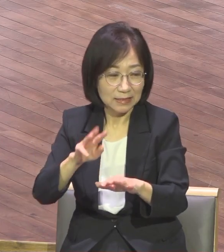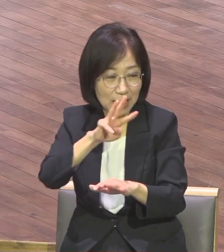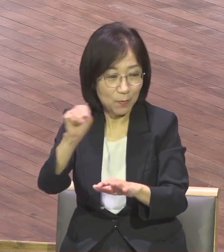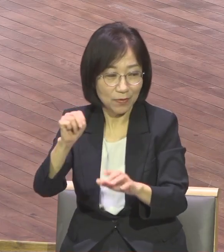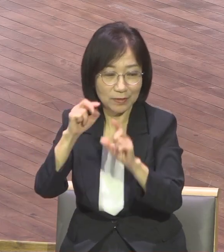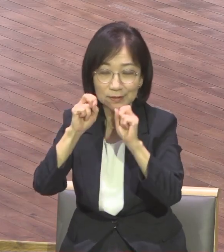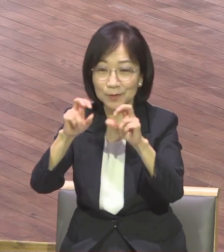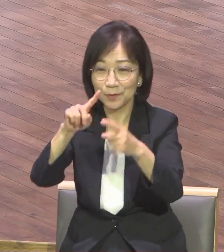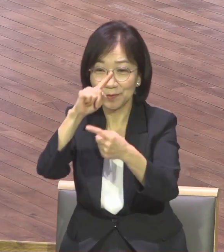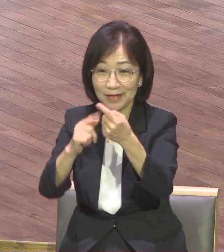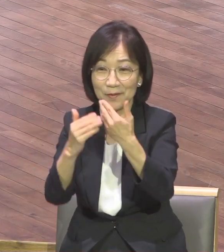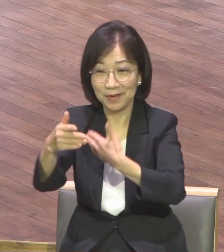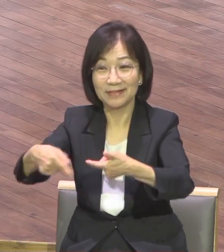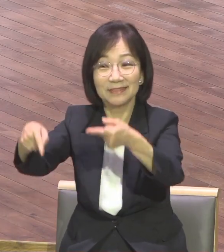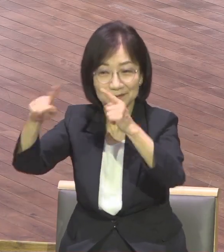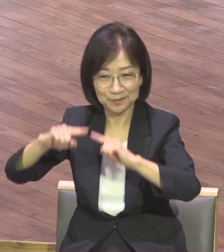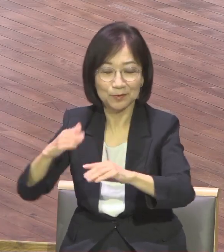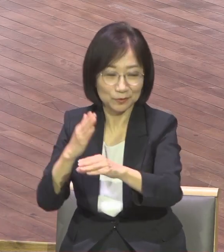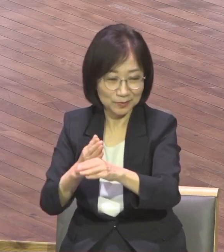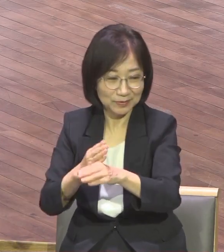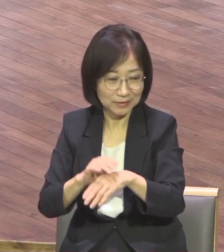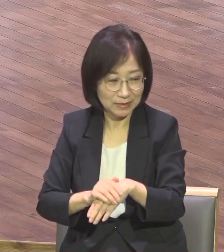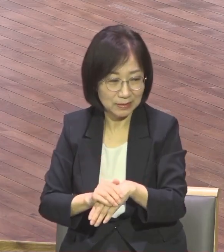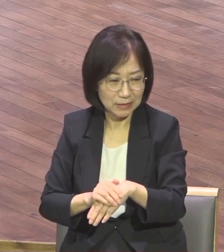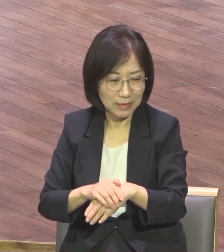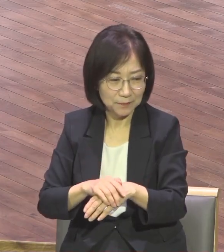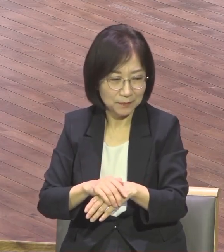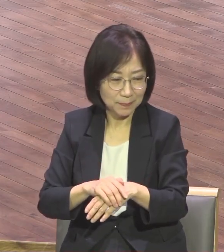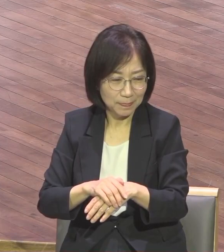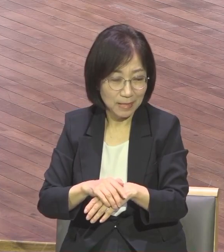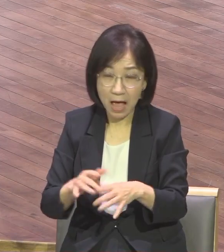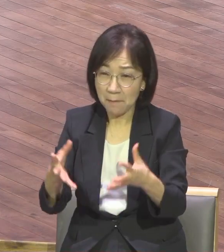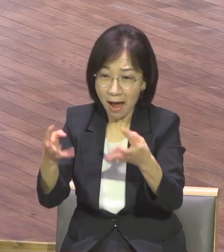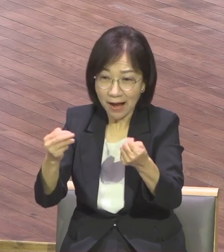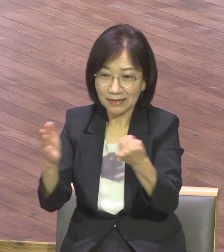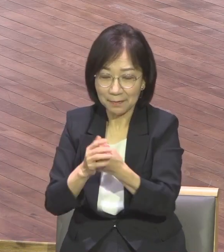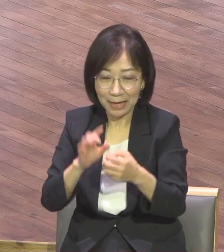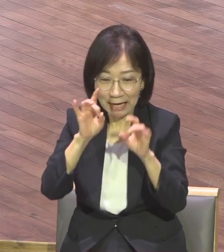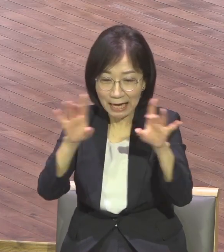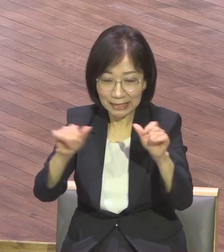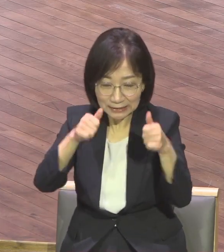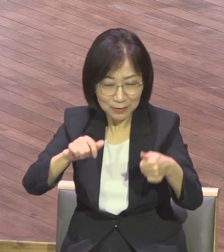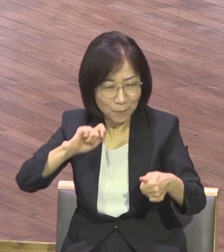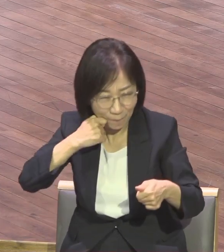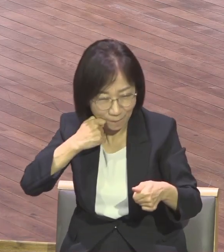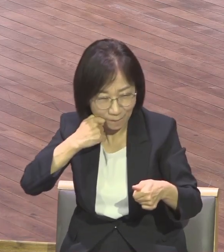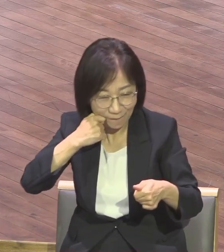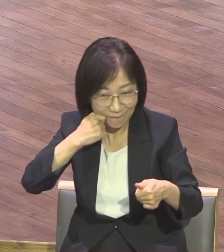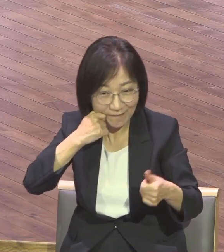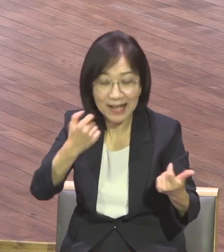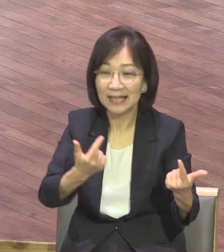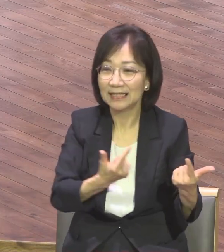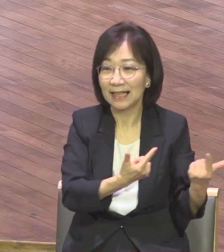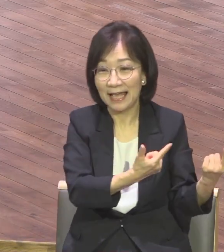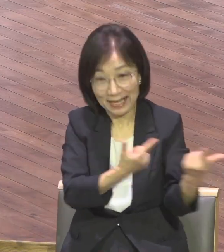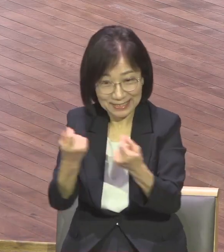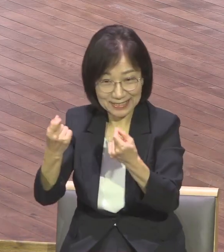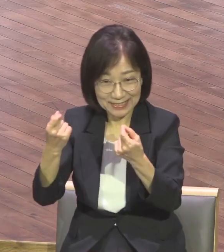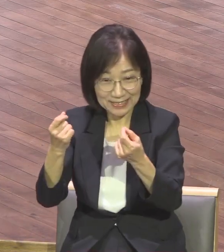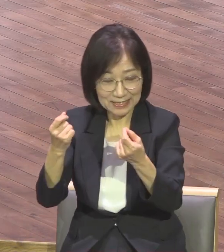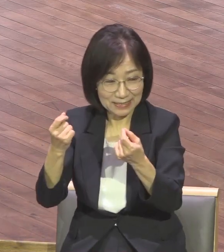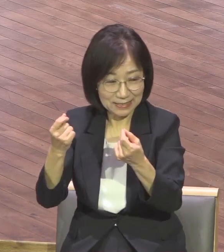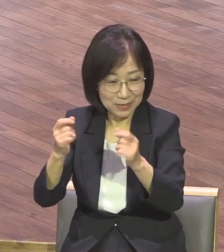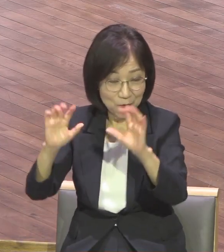계시는데 우리 일일이 다 너무 많으시니까 다 할 수 없고 우리 다 뭐 먼저 우리 환영합시다.